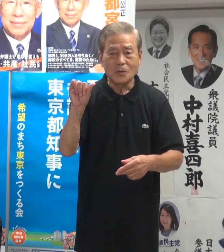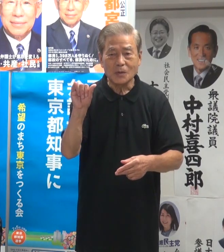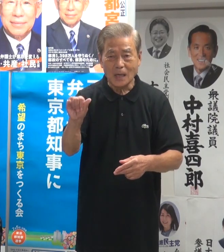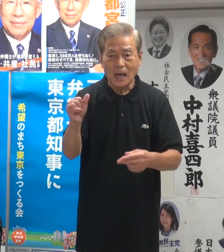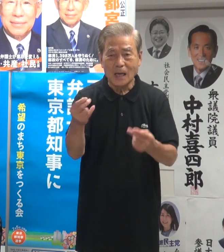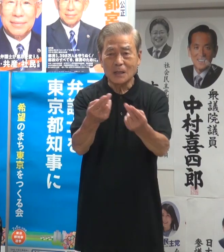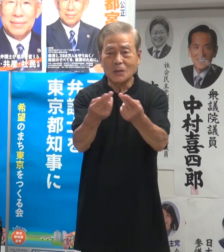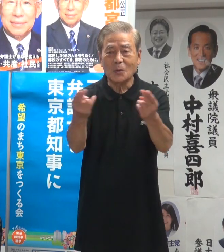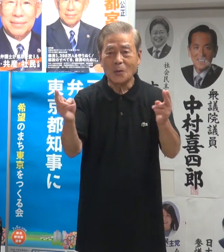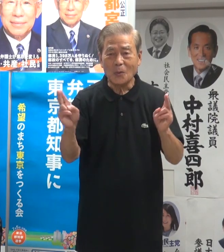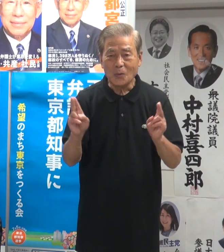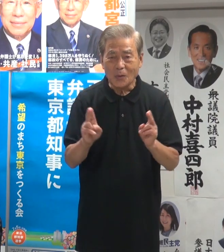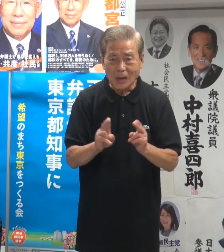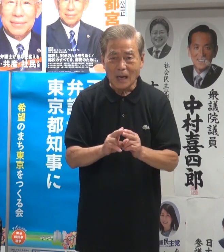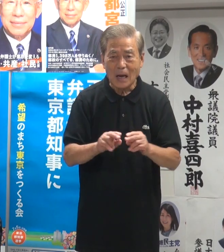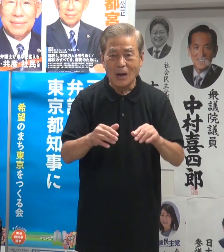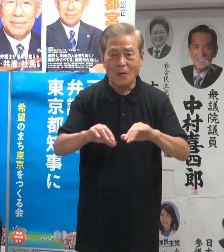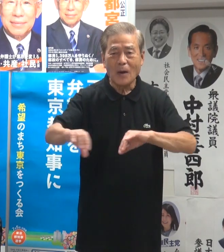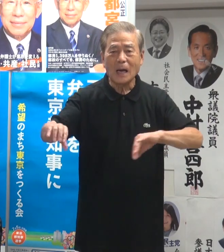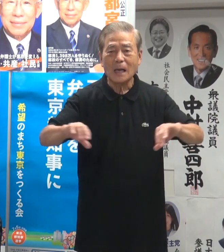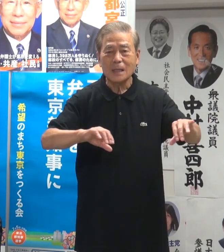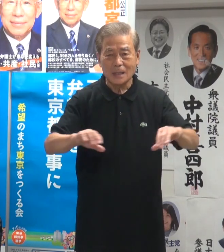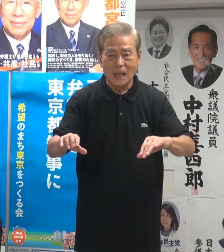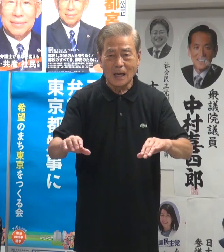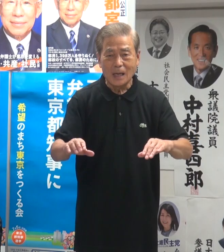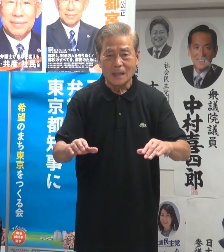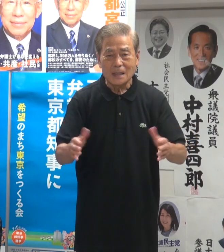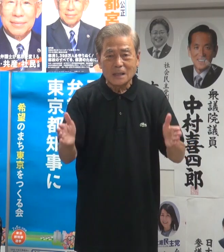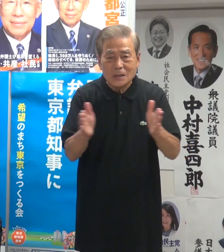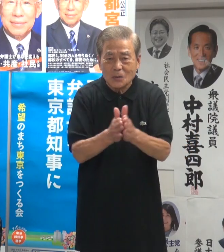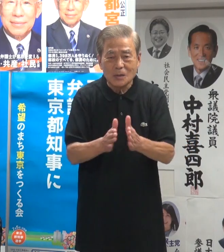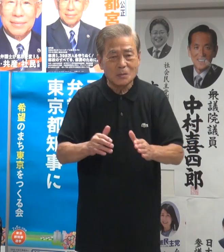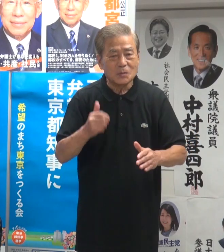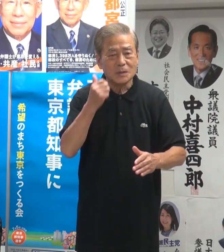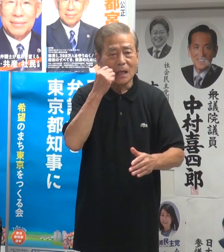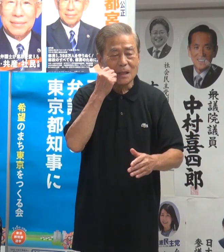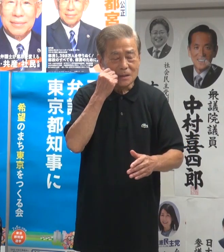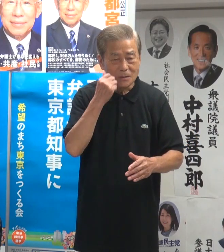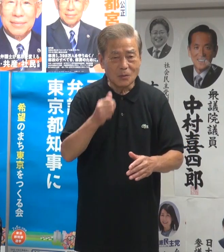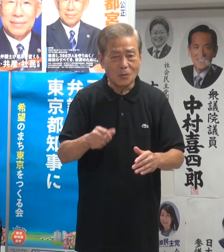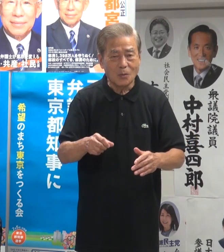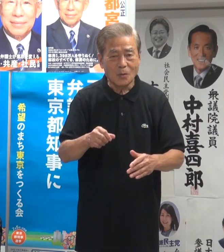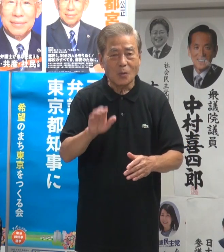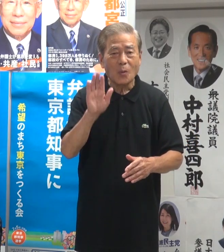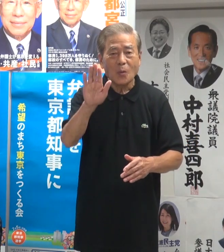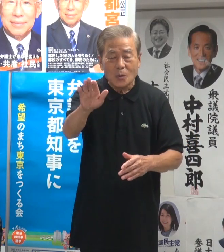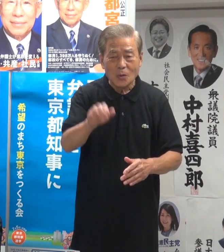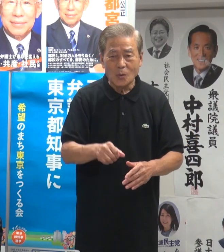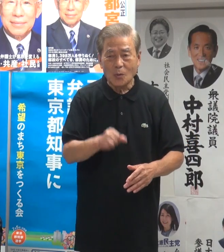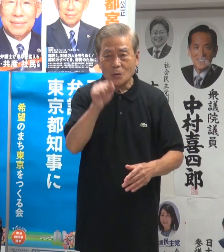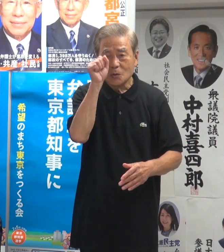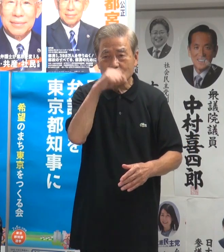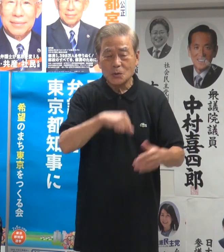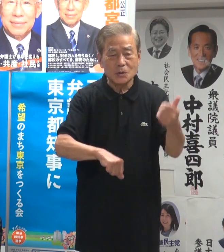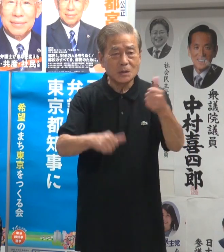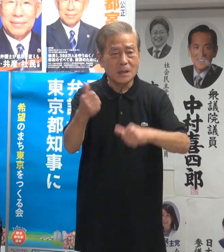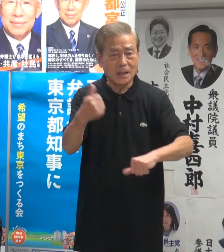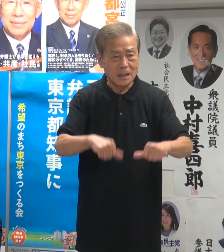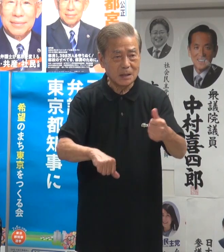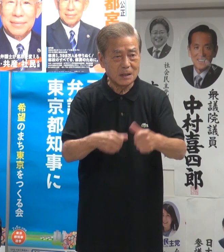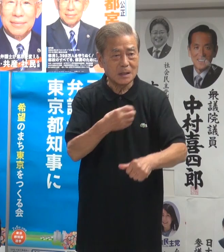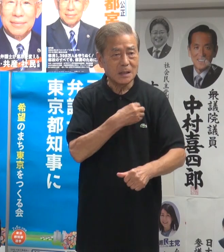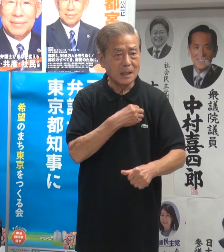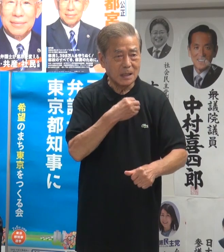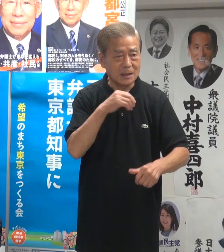かれた選挙だったと思うんですが、そういう目で見た場合にこの衆議院選挙の次につながるというのはどうい